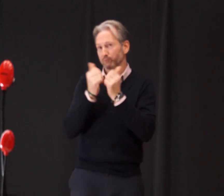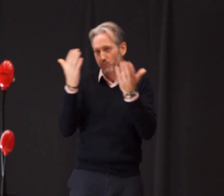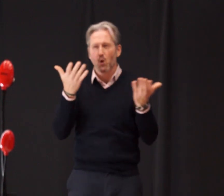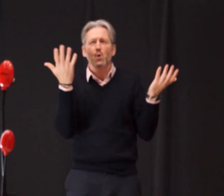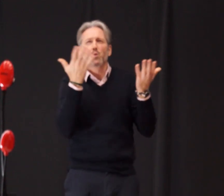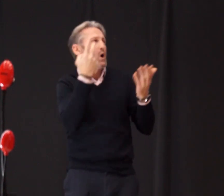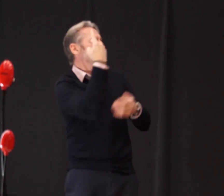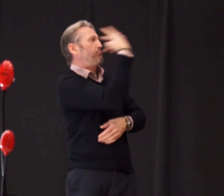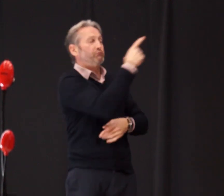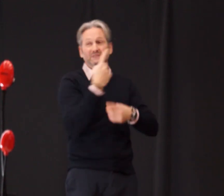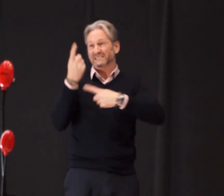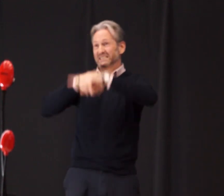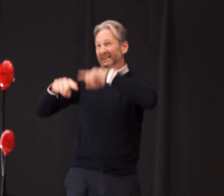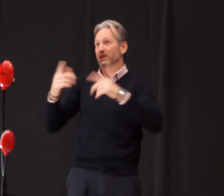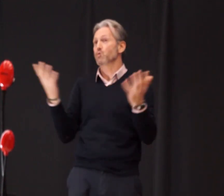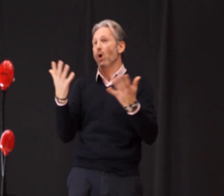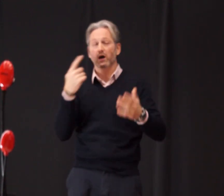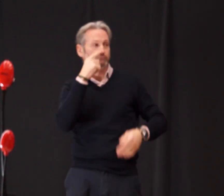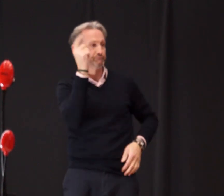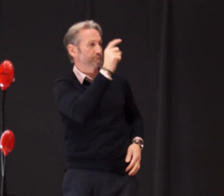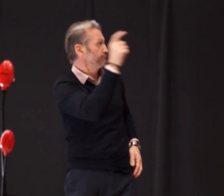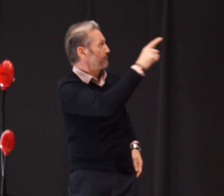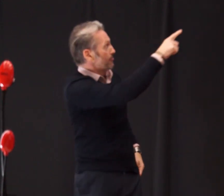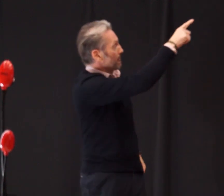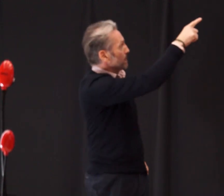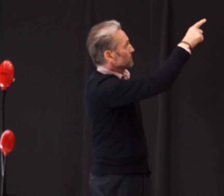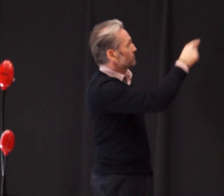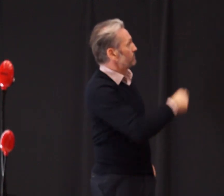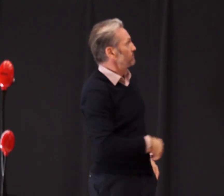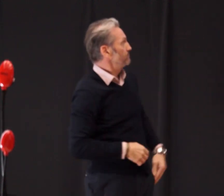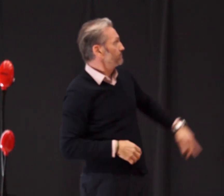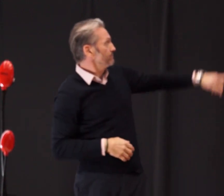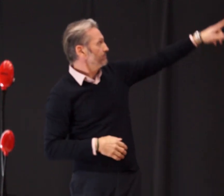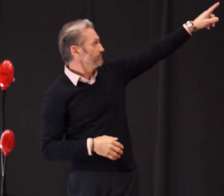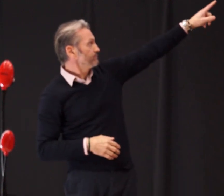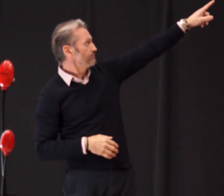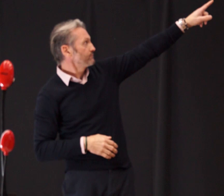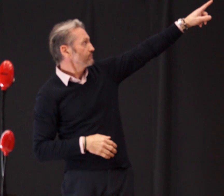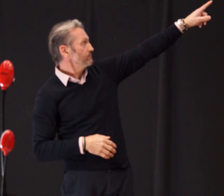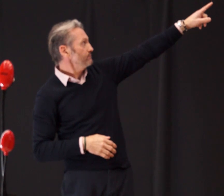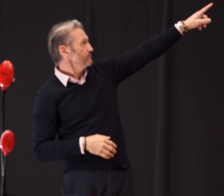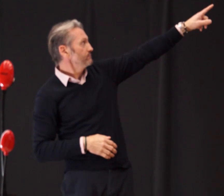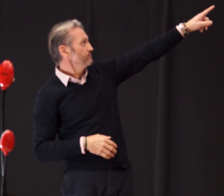vous allez pouvoir même faire l'exercice avec moi si vous voulez. Donc on va lancer la première vidéo.